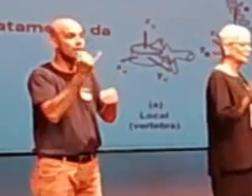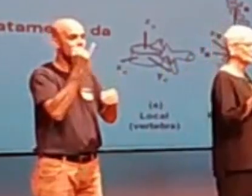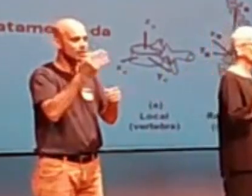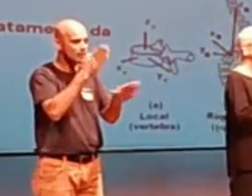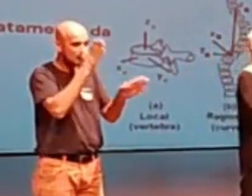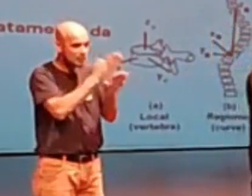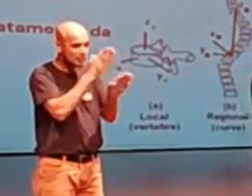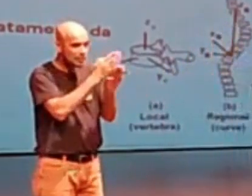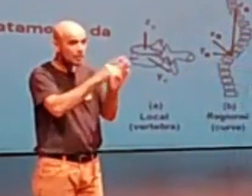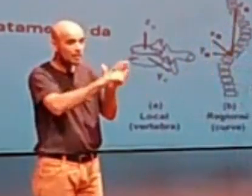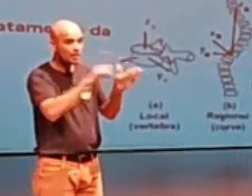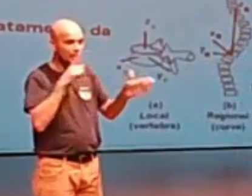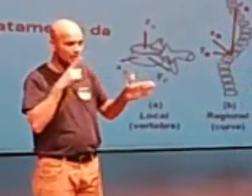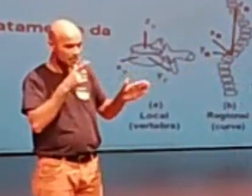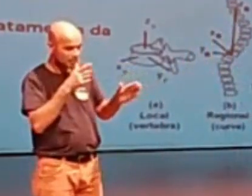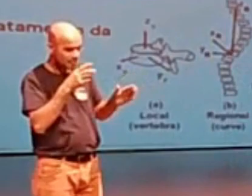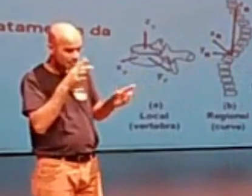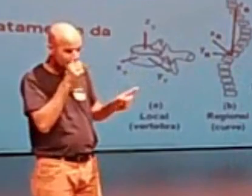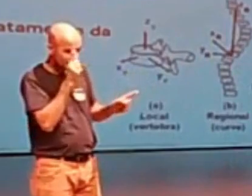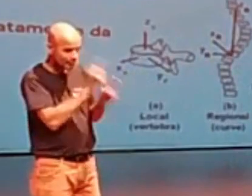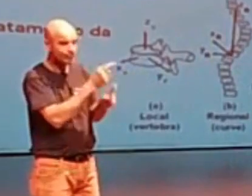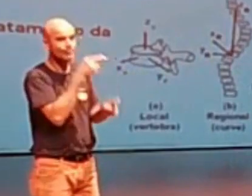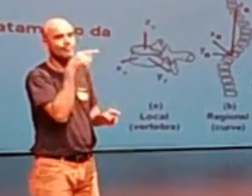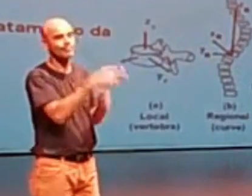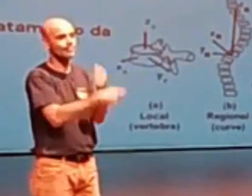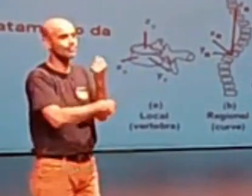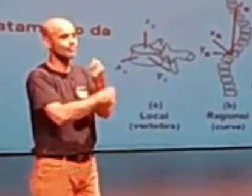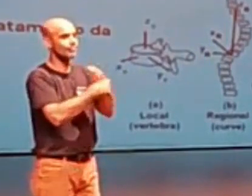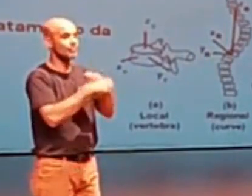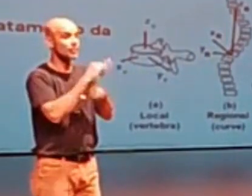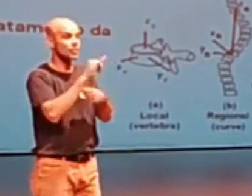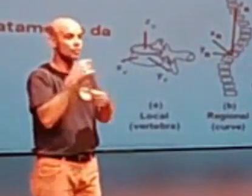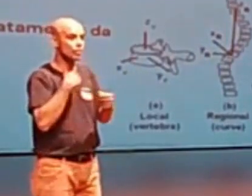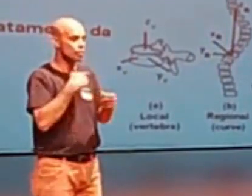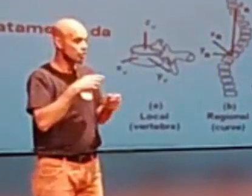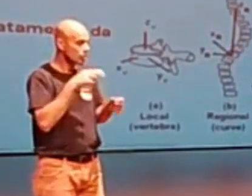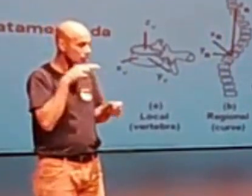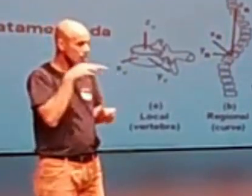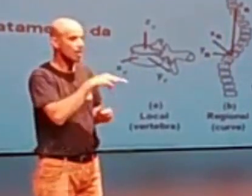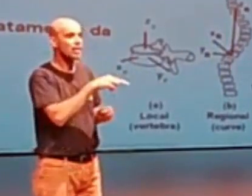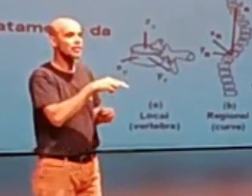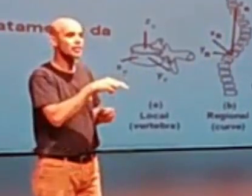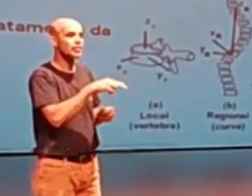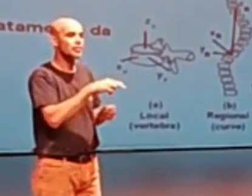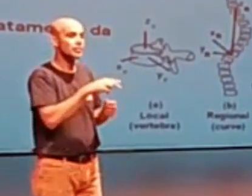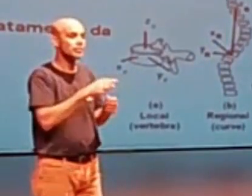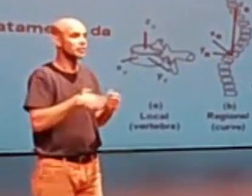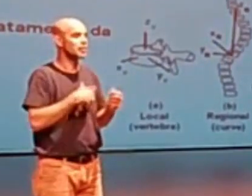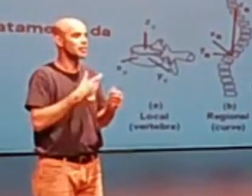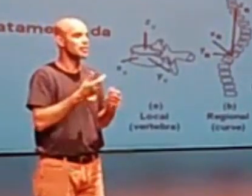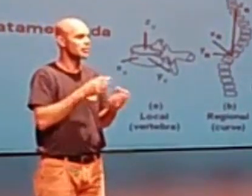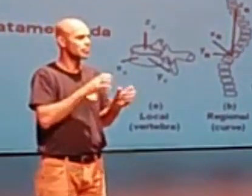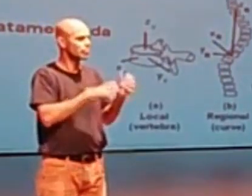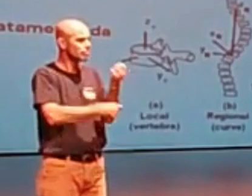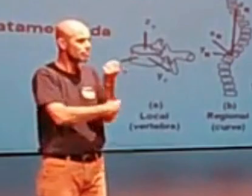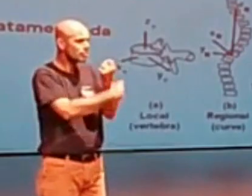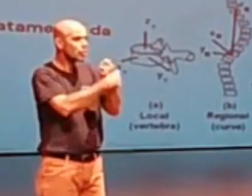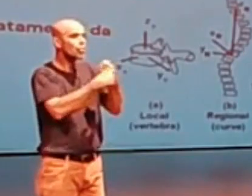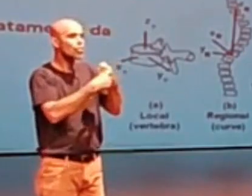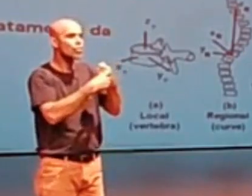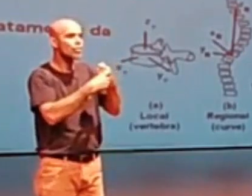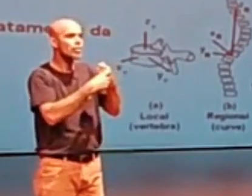detecção precoce, então, de tudo isso que eu falei. Se a gente acha essa escoliose precocemente, vocês não acham que a gente pode agir